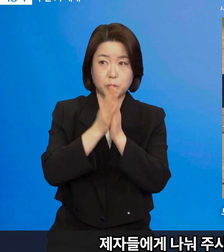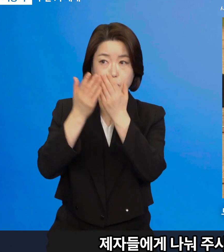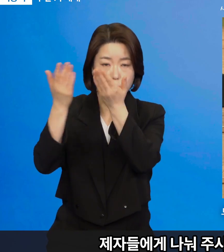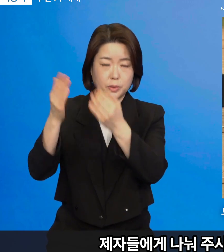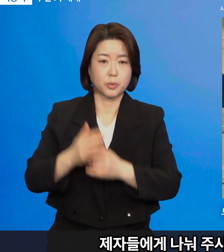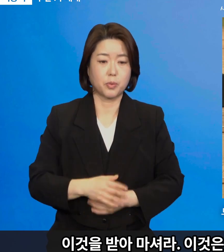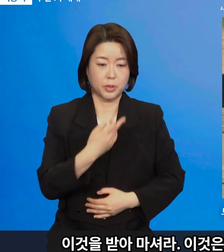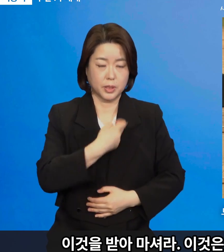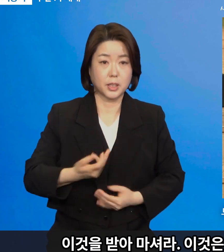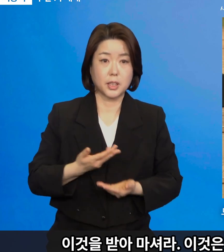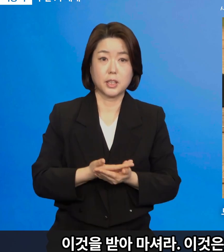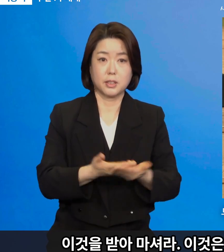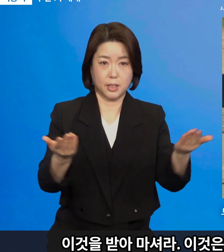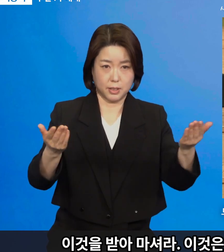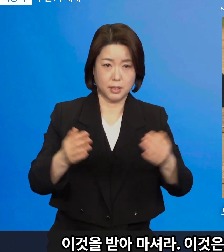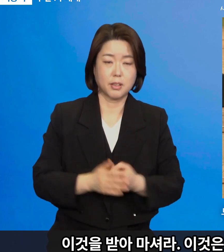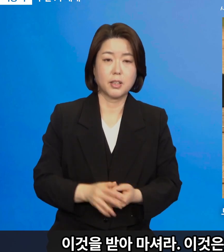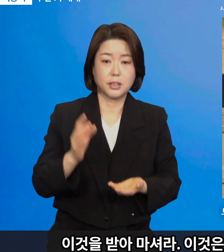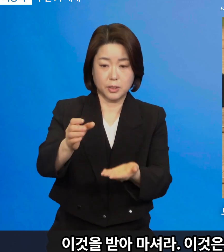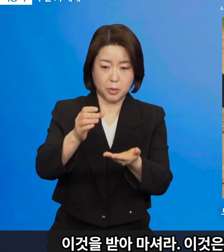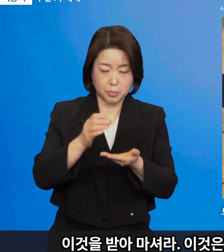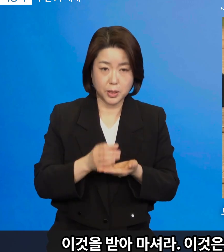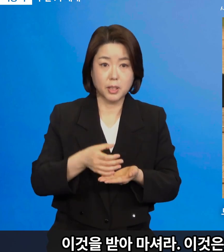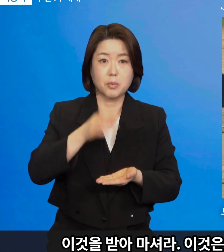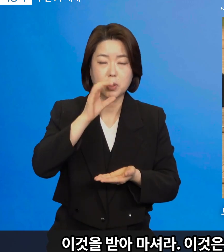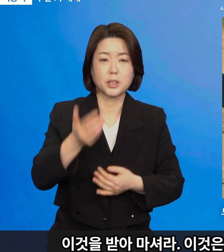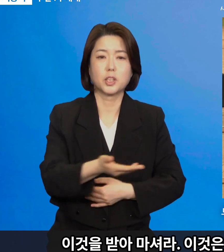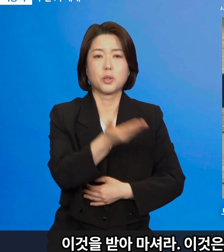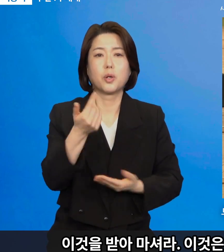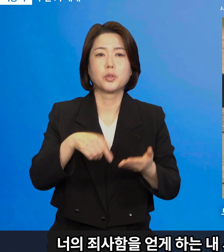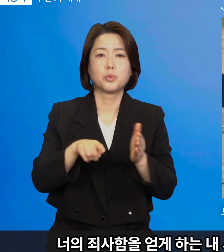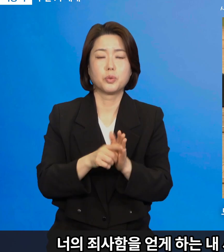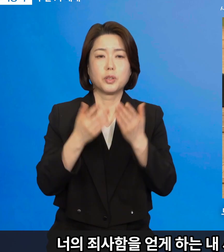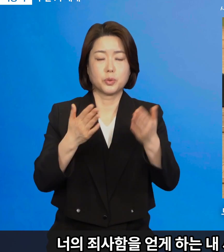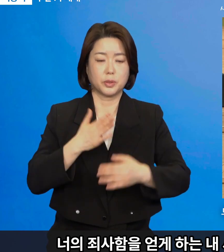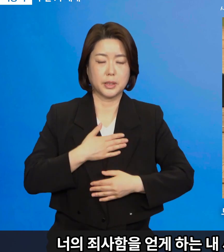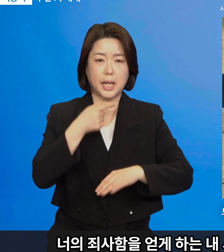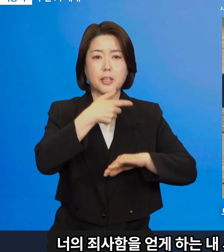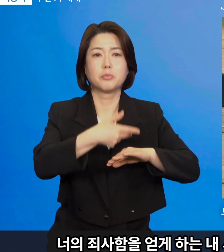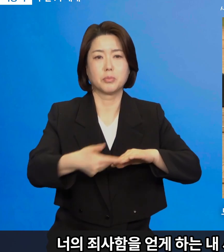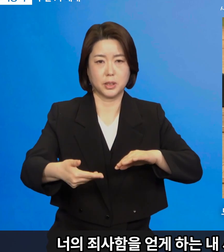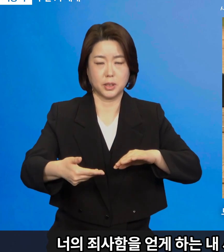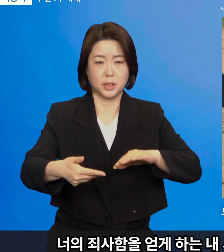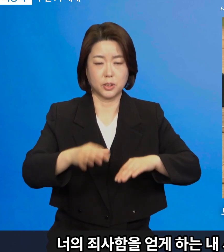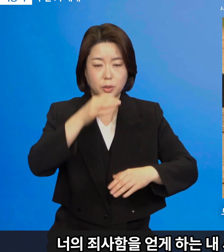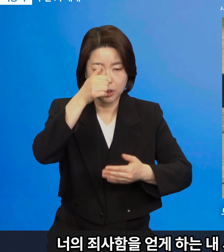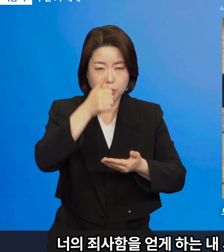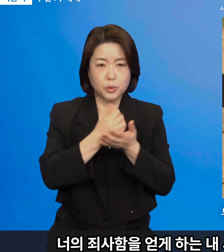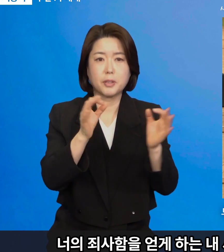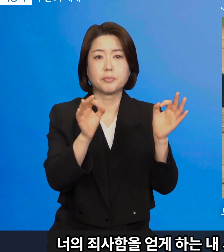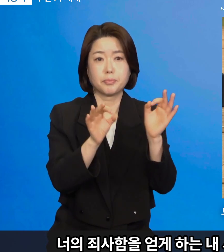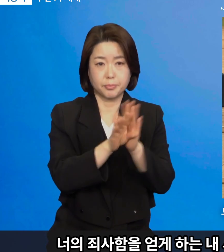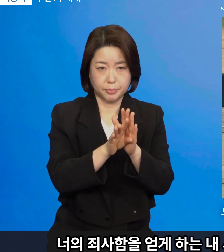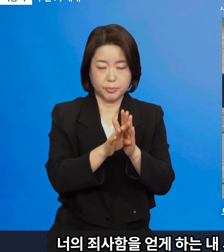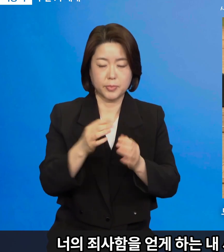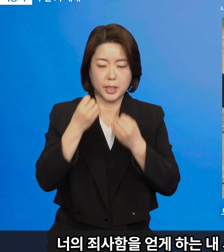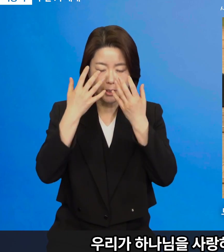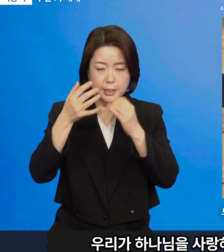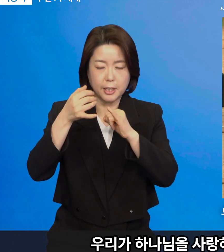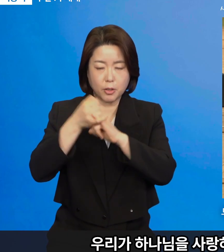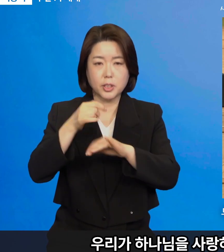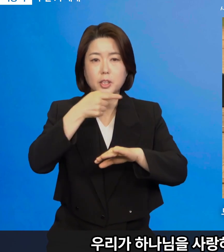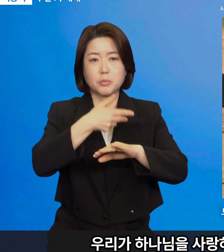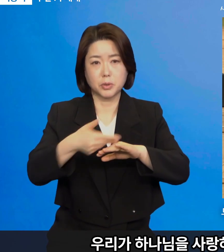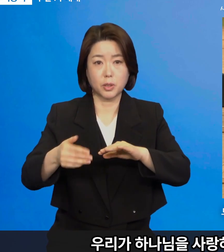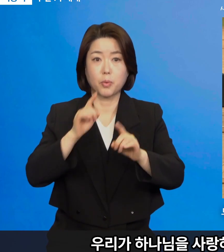나눠주시면서 말씀하셨습니다. 이것을 받아 마셔라. 이것은 너희를 위하여 주는 나의 피, 너의 죄사함을 얻게 하는 내 새 언약의 피라고 하였습니다.